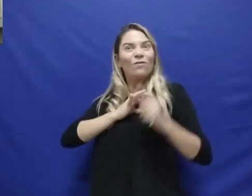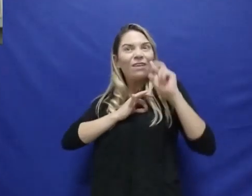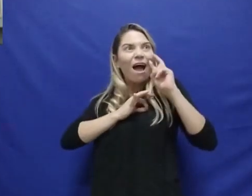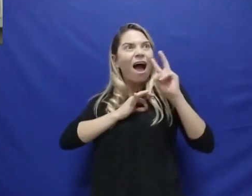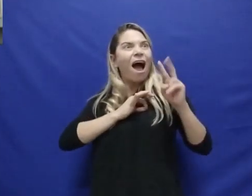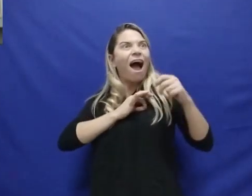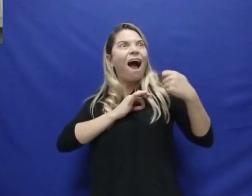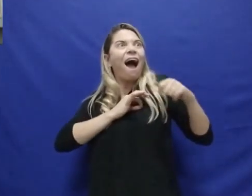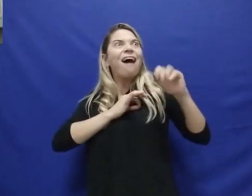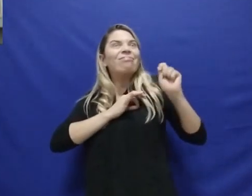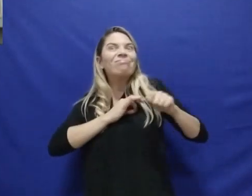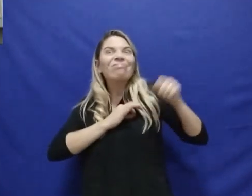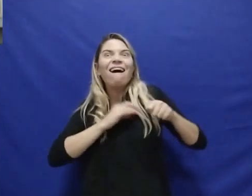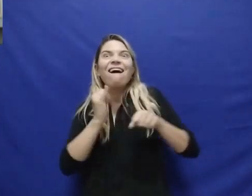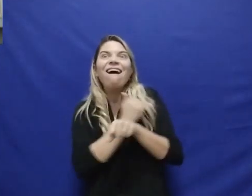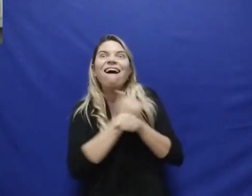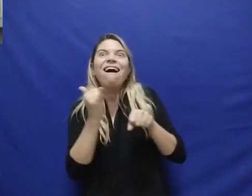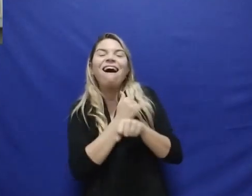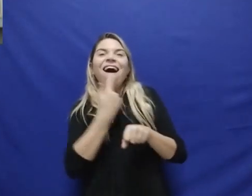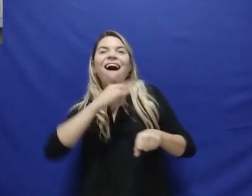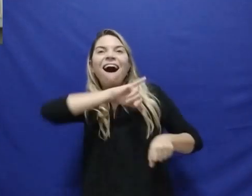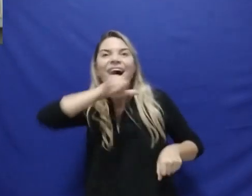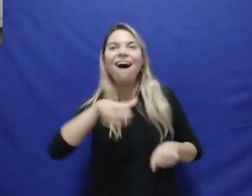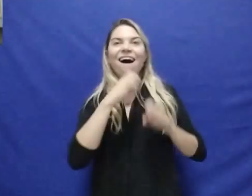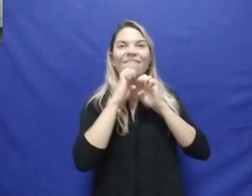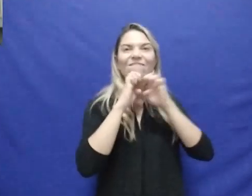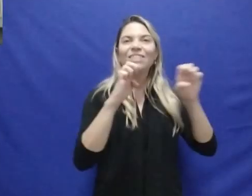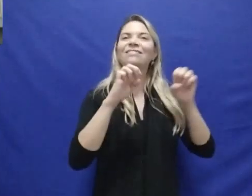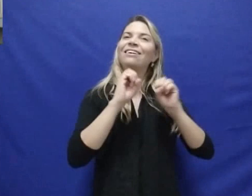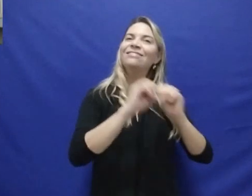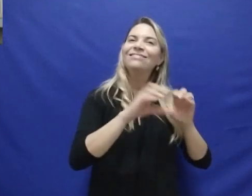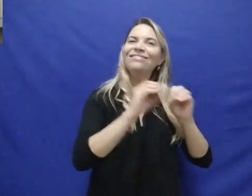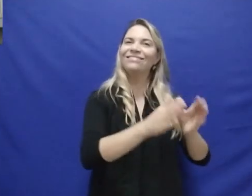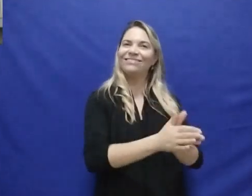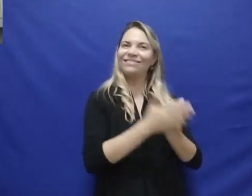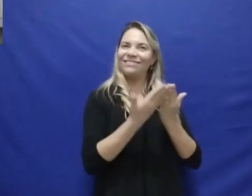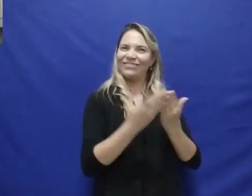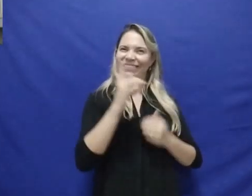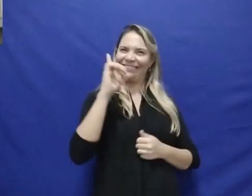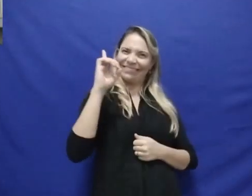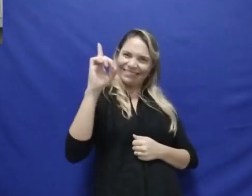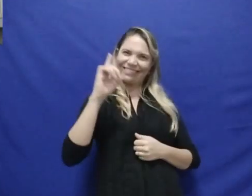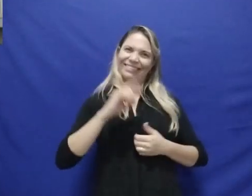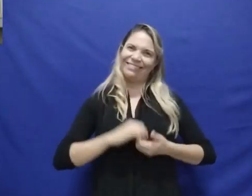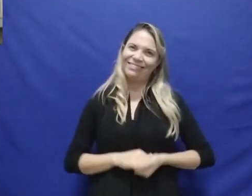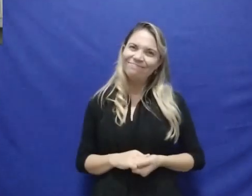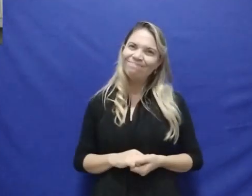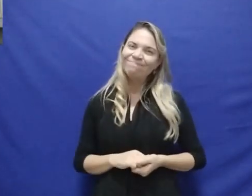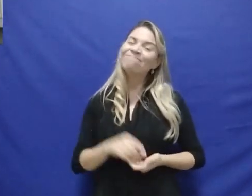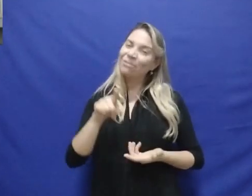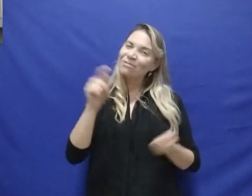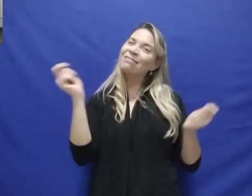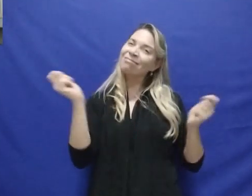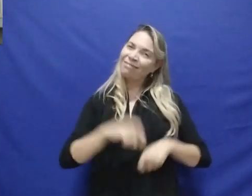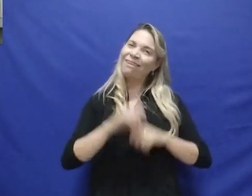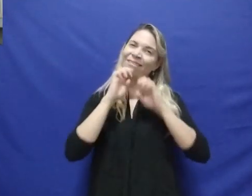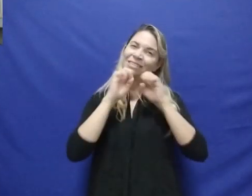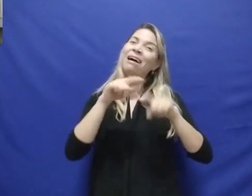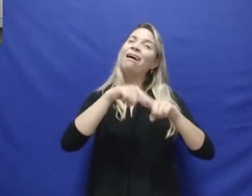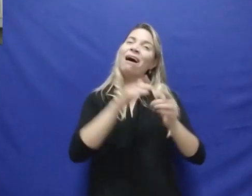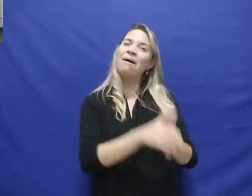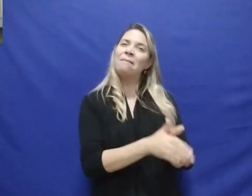ceifeiro recebe a sua recompensa. Tanto quem plantou quanto quem colheu irão